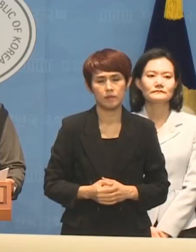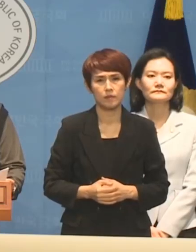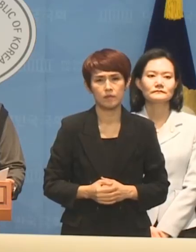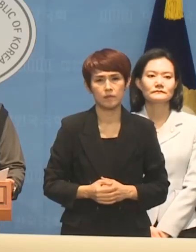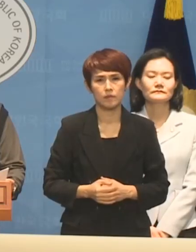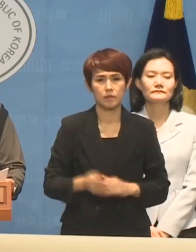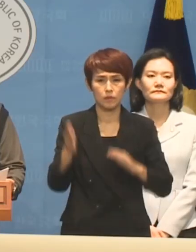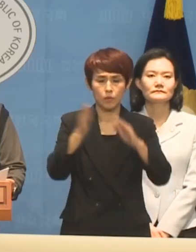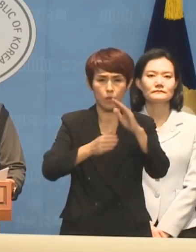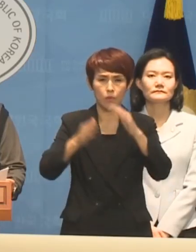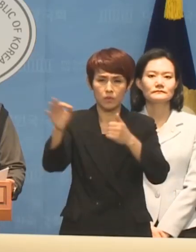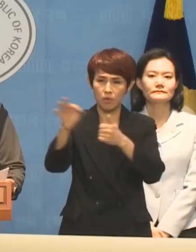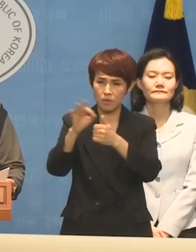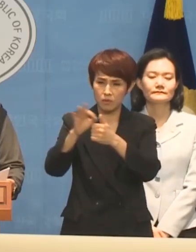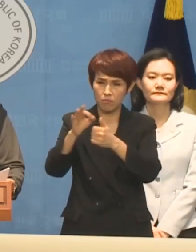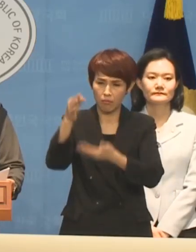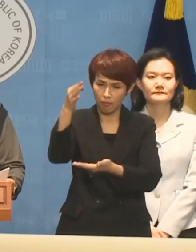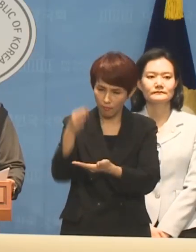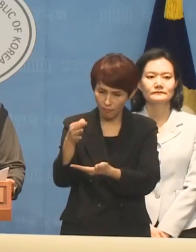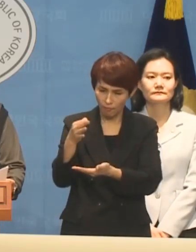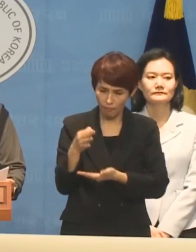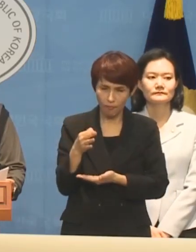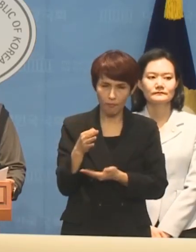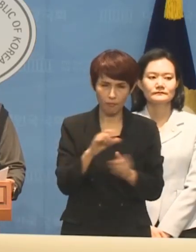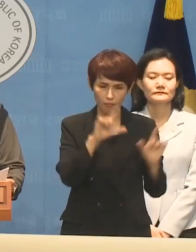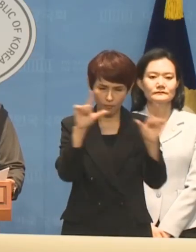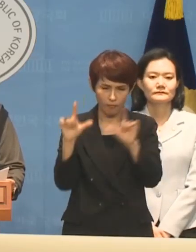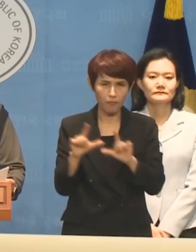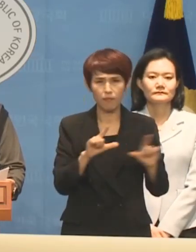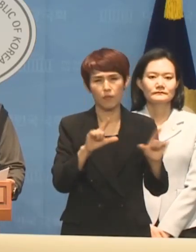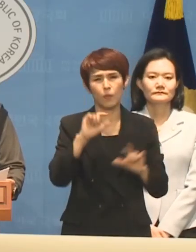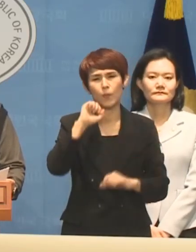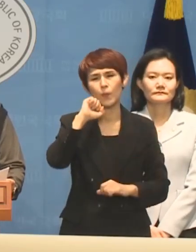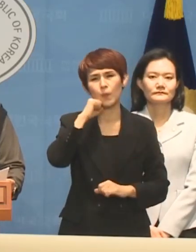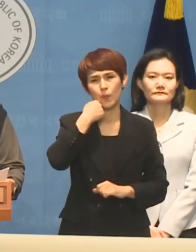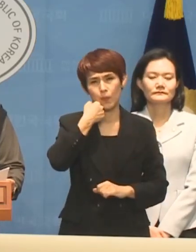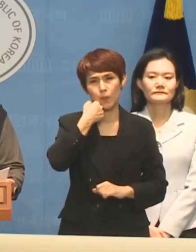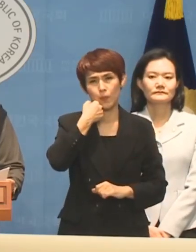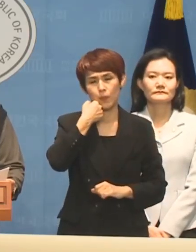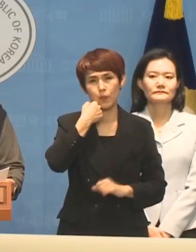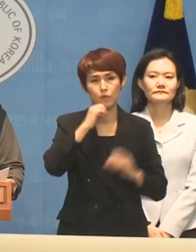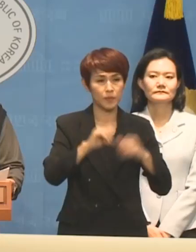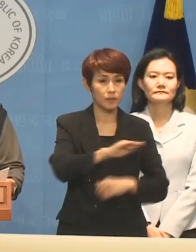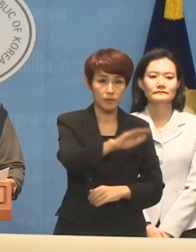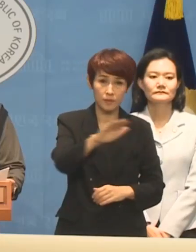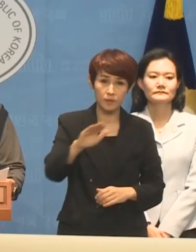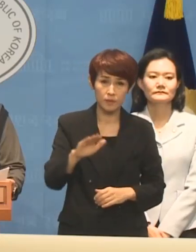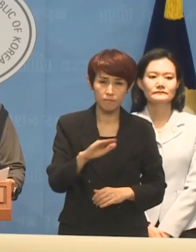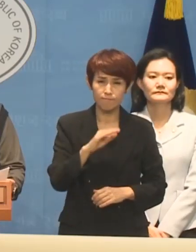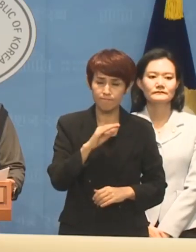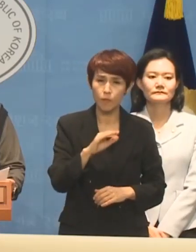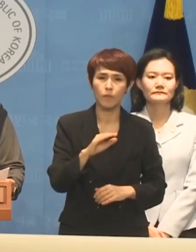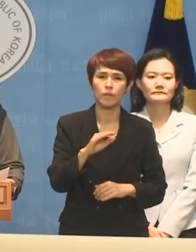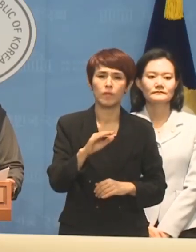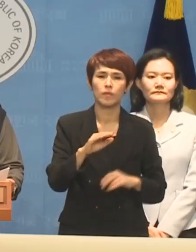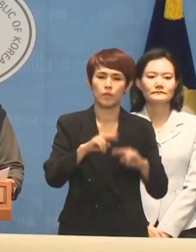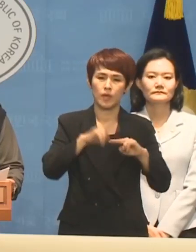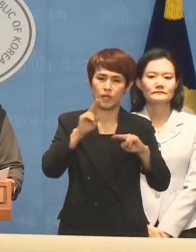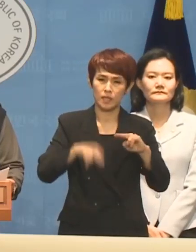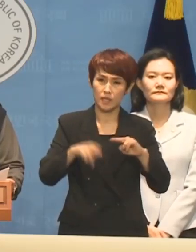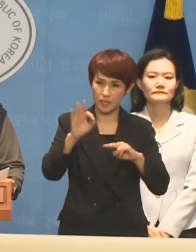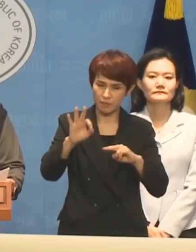수준의 공적연금으로는 적정한 생활을 영위할 수 없기 때문에 국민들은 그동안 퇴직금을 뺏어